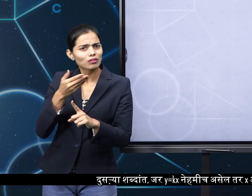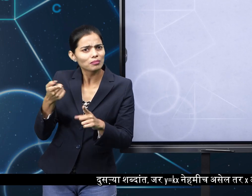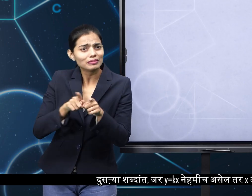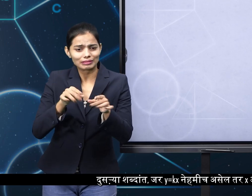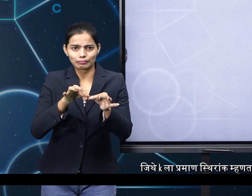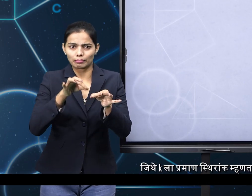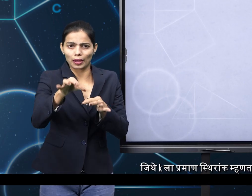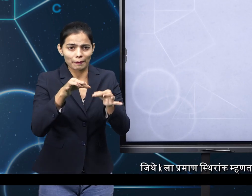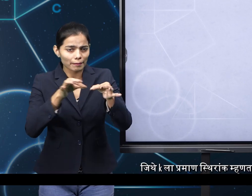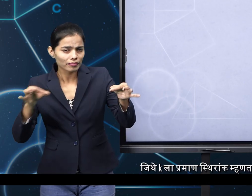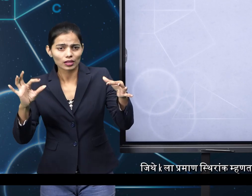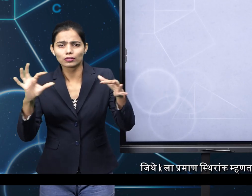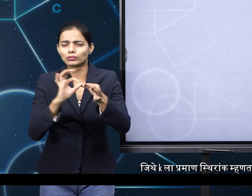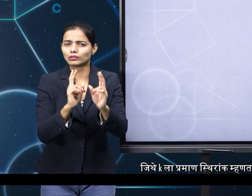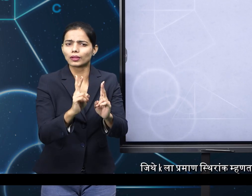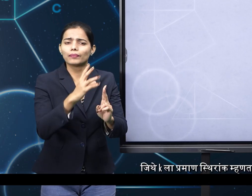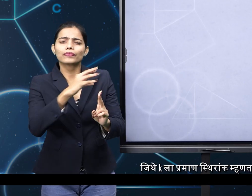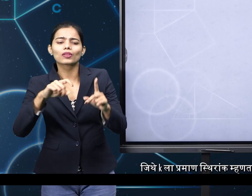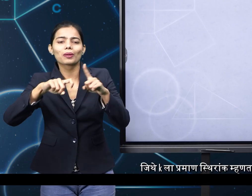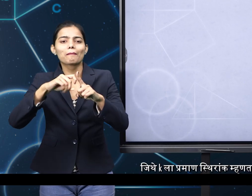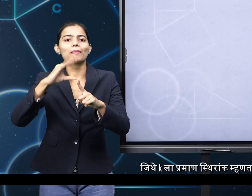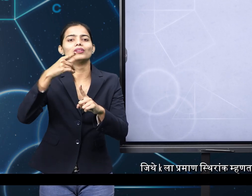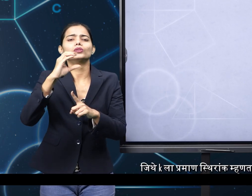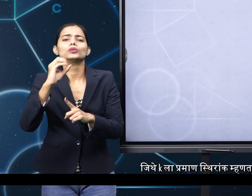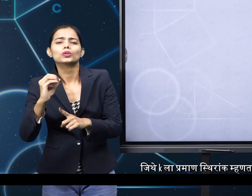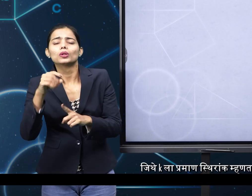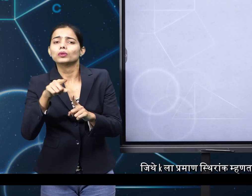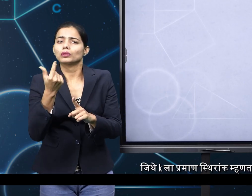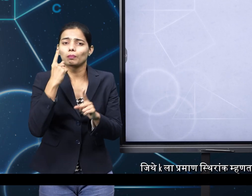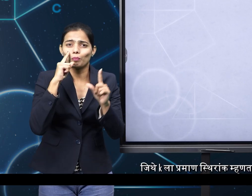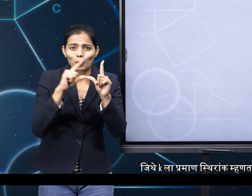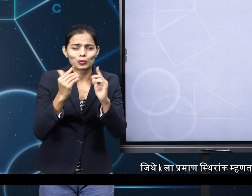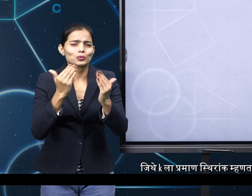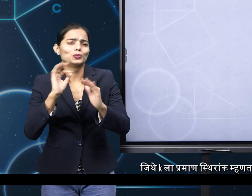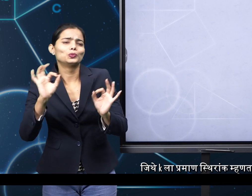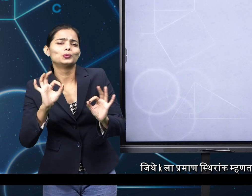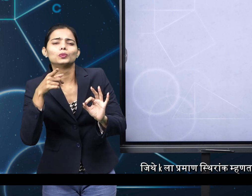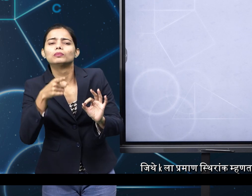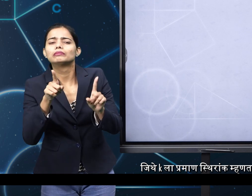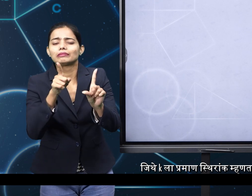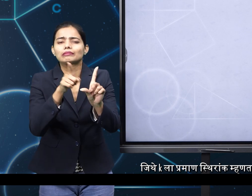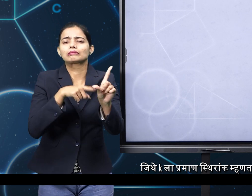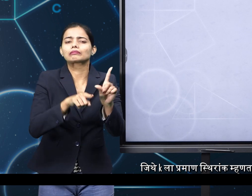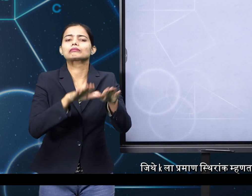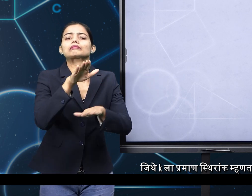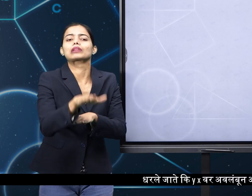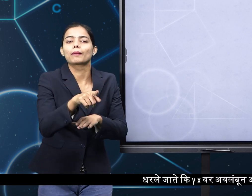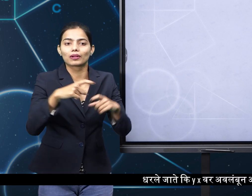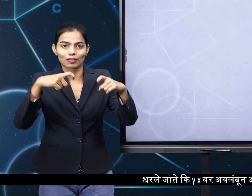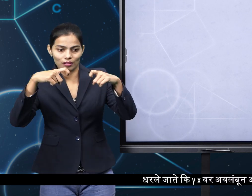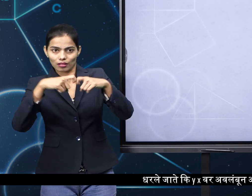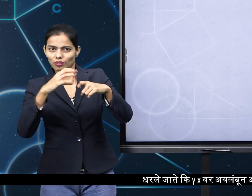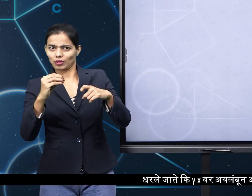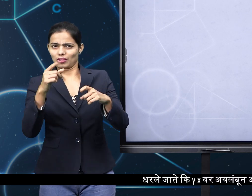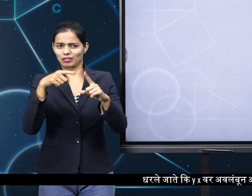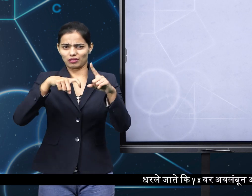जाते, जिथे k ला प्रमाण स्थिरांक म्हणतात आणि k मोठा असतो 0 पेक्षा असे गृहीत धरले